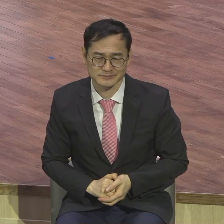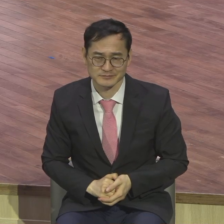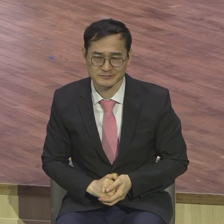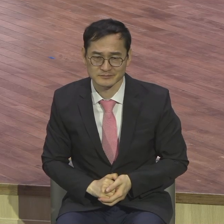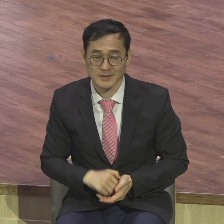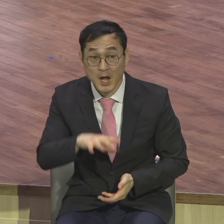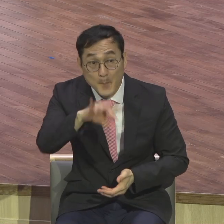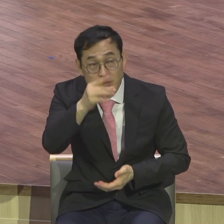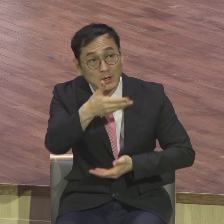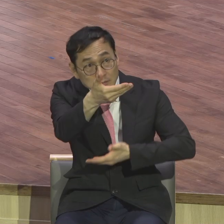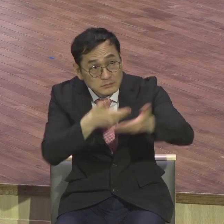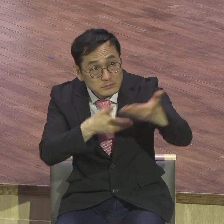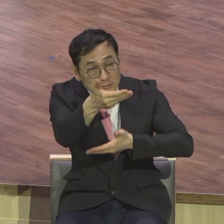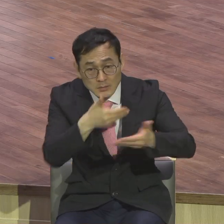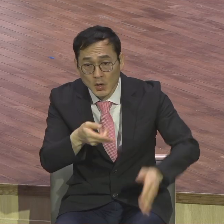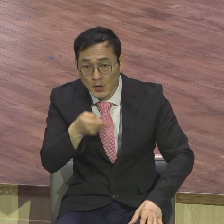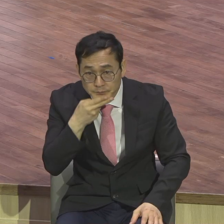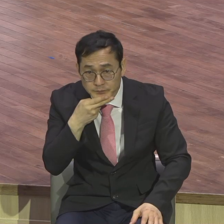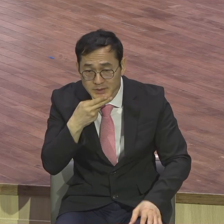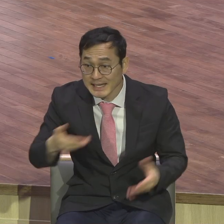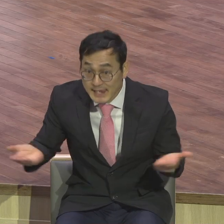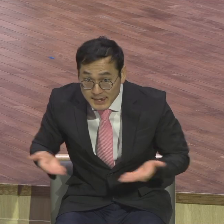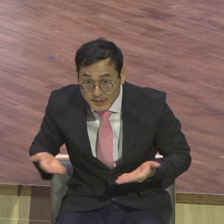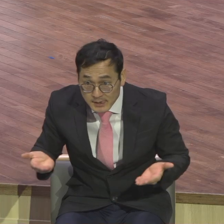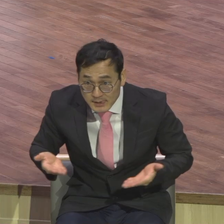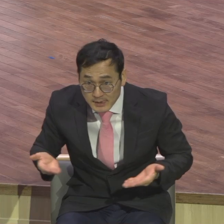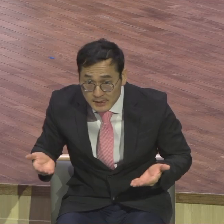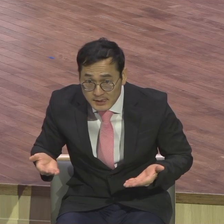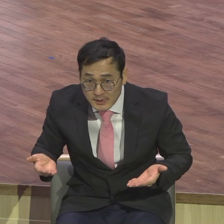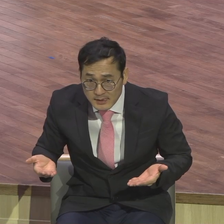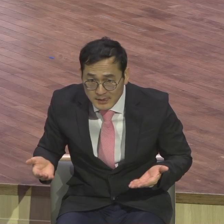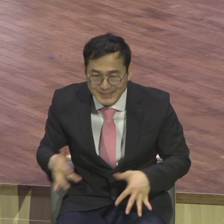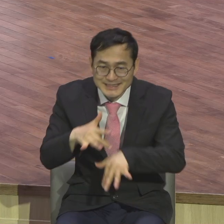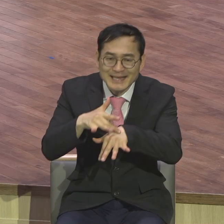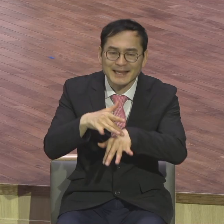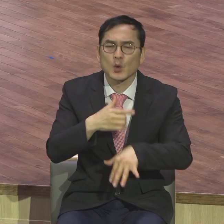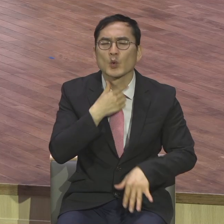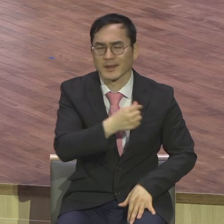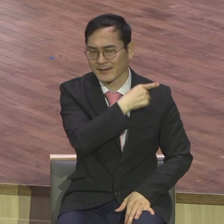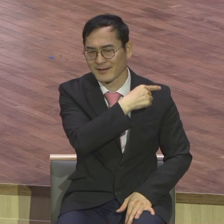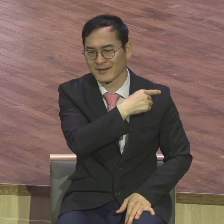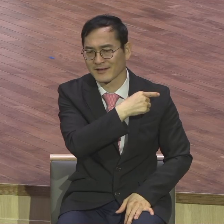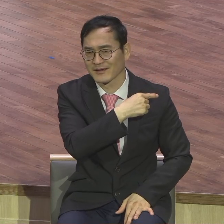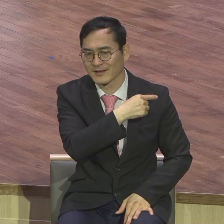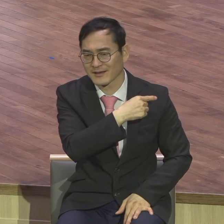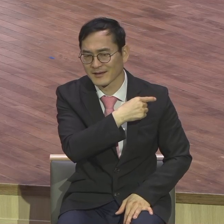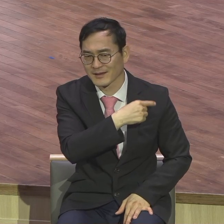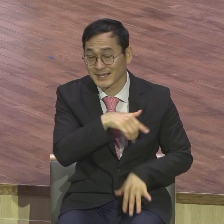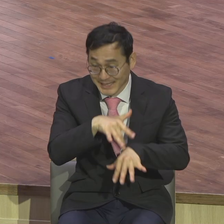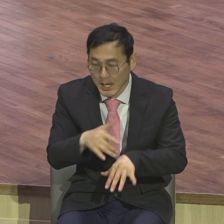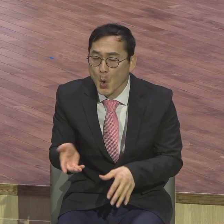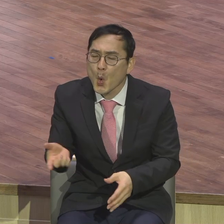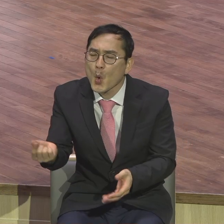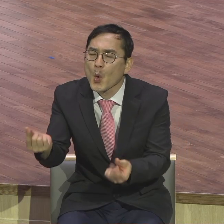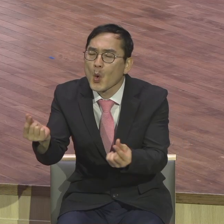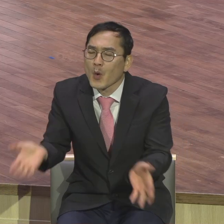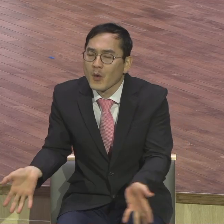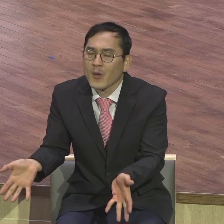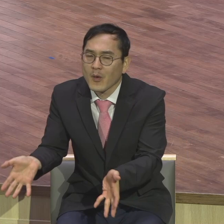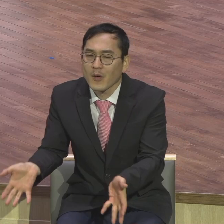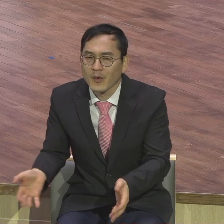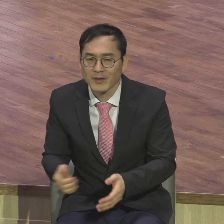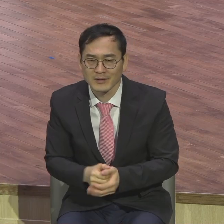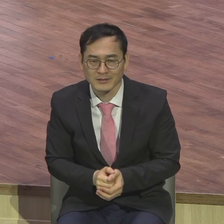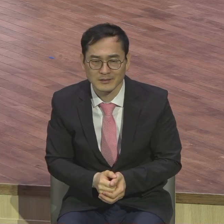누림을 이 비밀을 모르고 일을 한다. 그게 사단의 묘한 공격이라는 것입니다. 유혹이라는 것입니다.